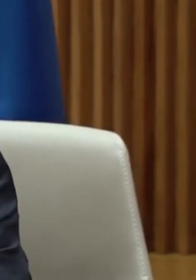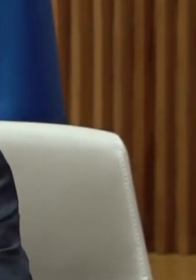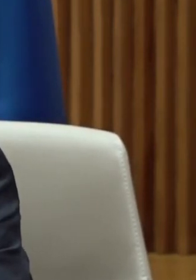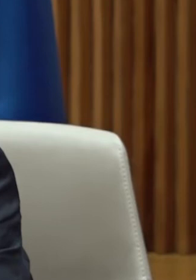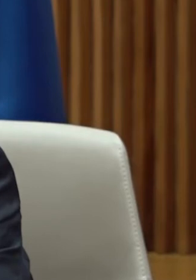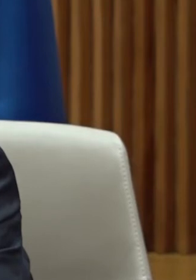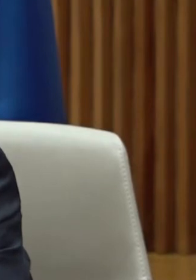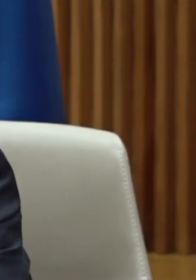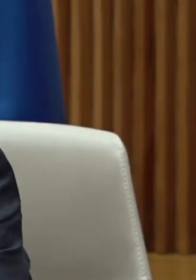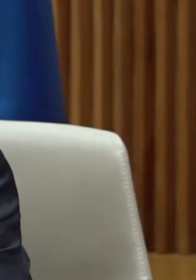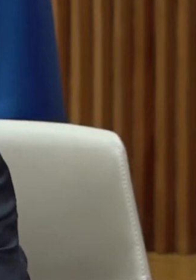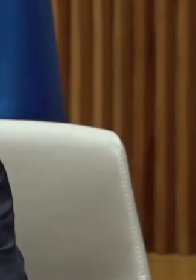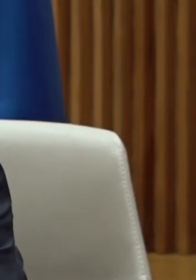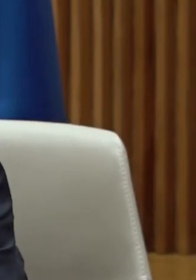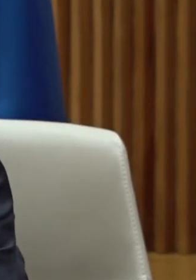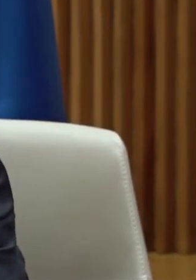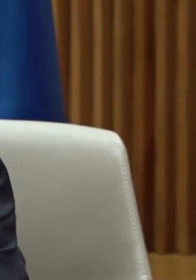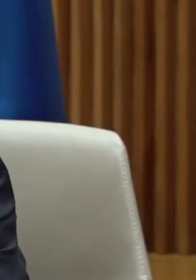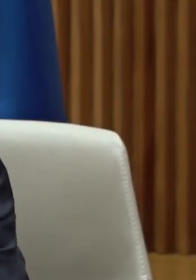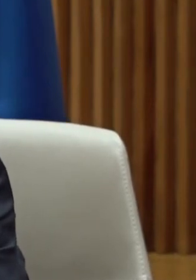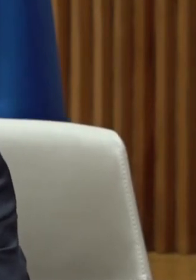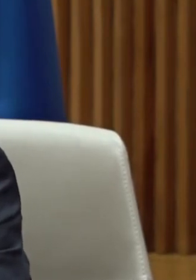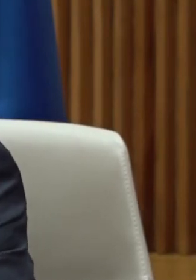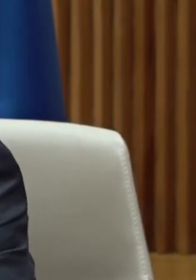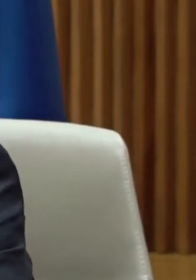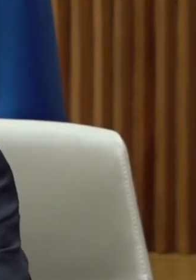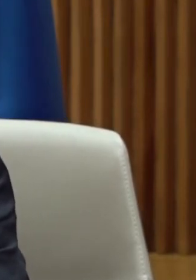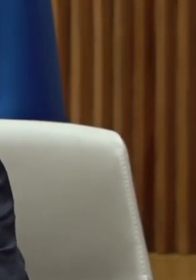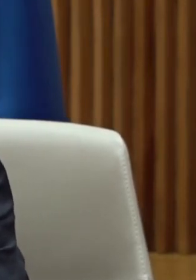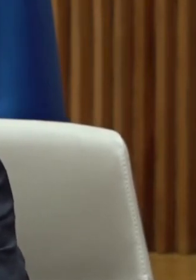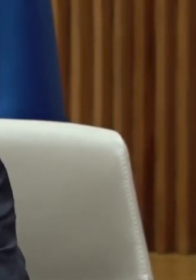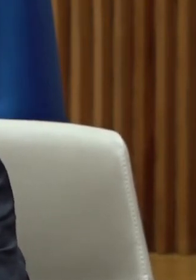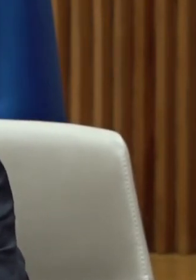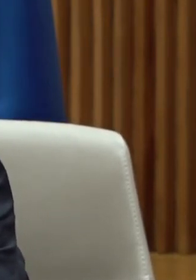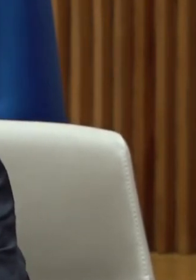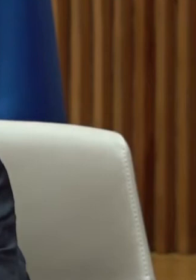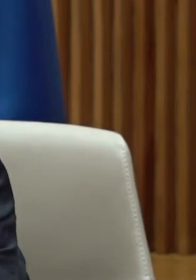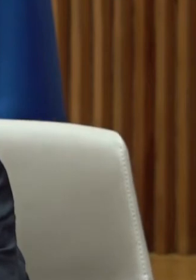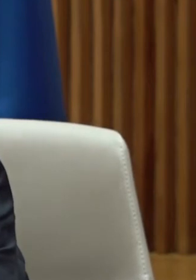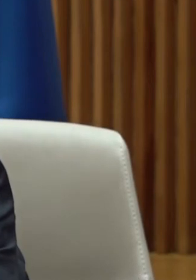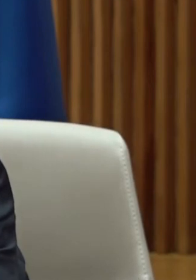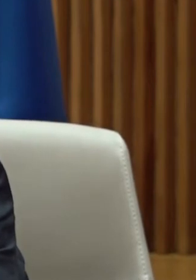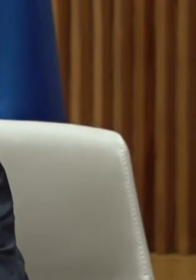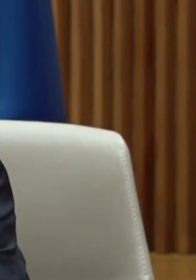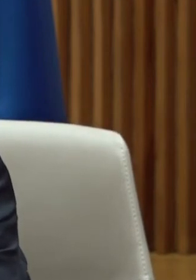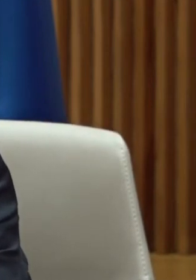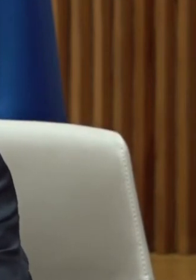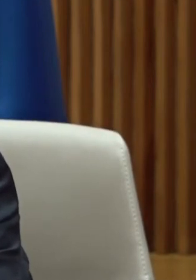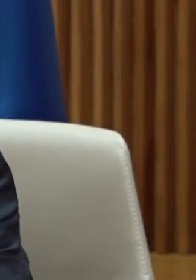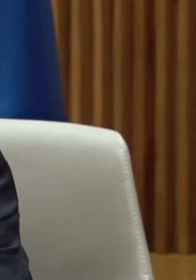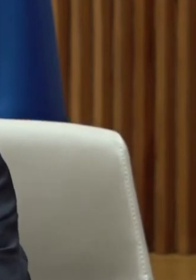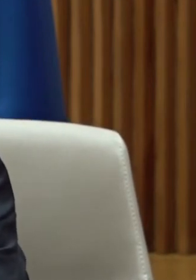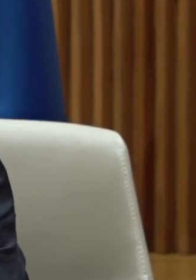stroške podjetjem za izgubljene sejemske in gospodarske aktivnosti v Evropi in